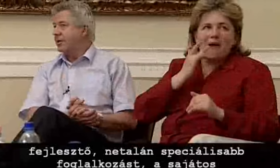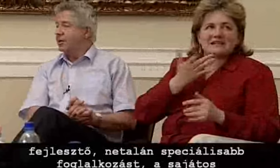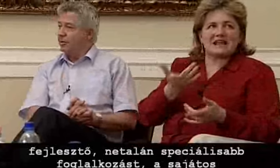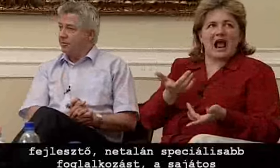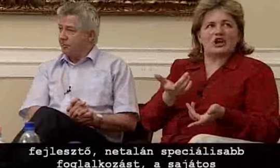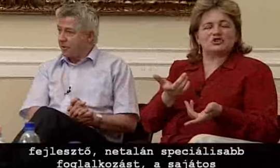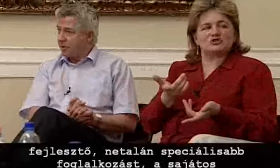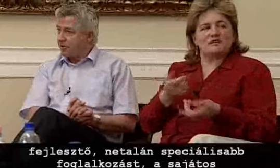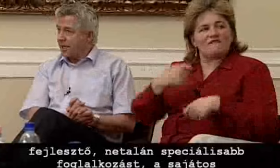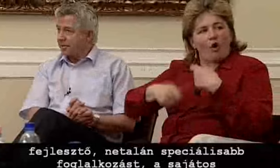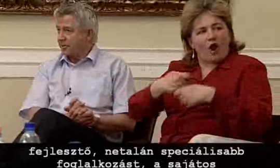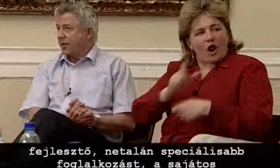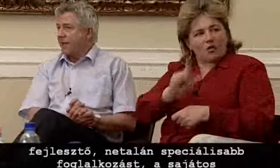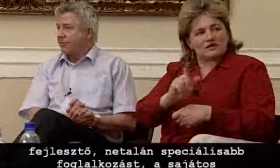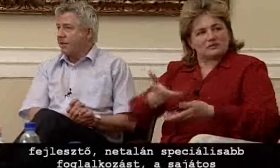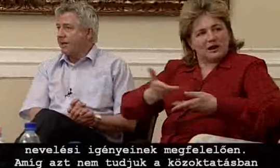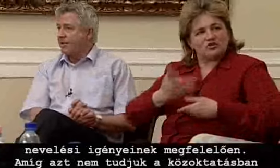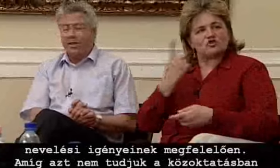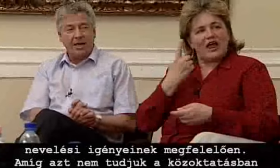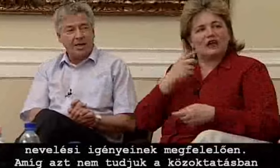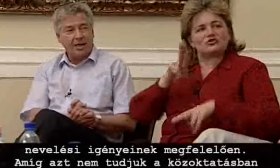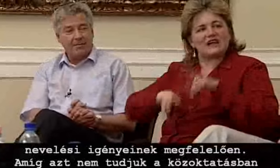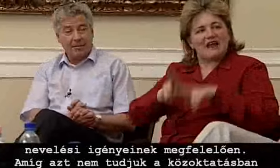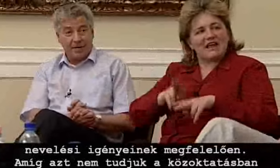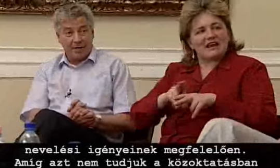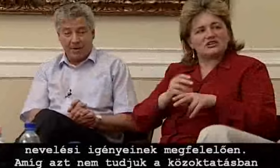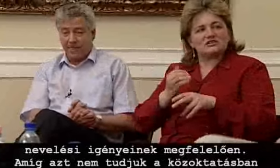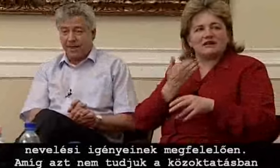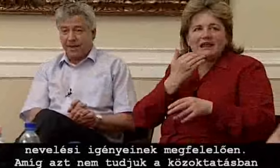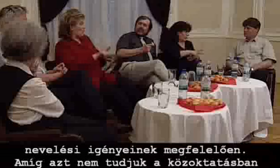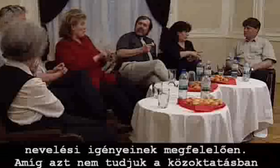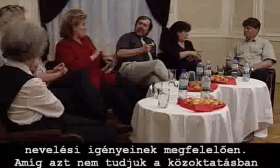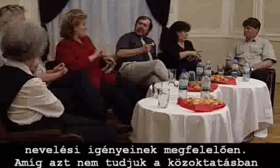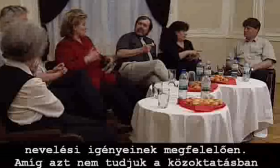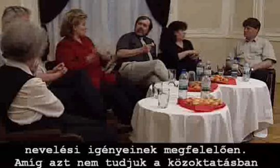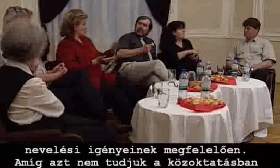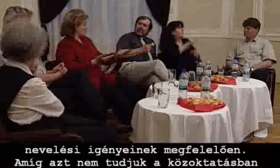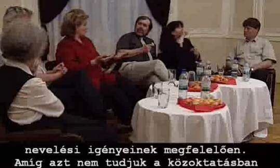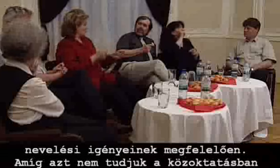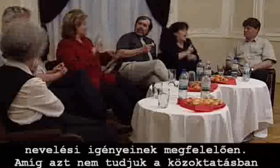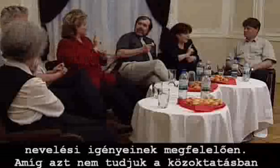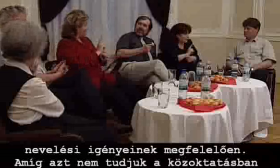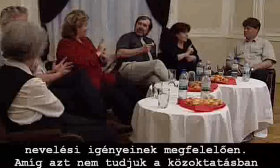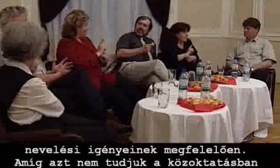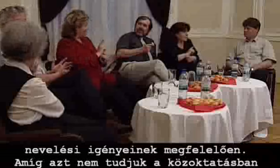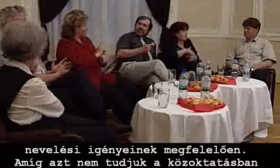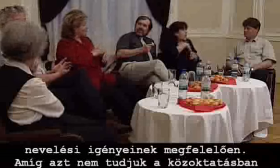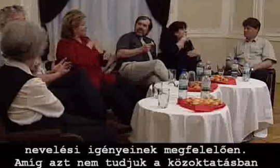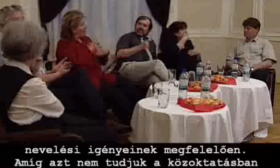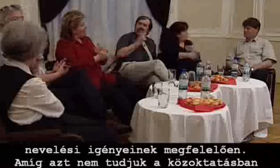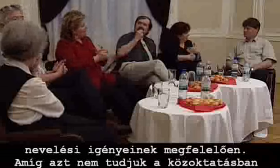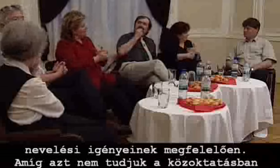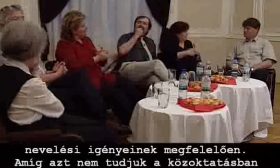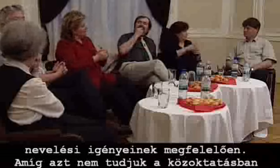a foglalkozást a sajátos nevelési igényeinek megfelelően. De amíg hát